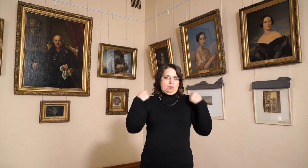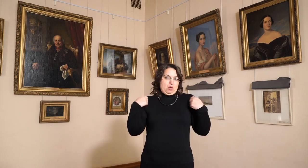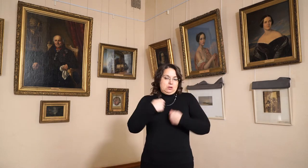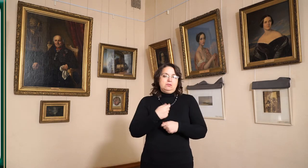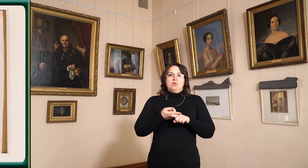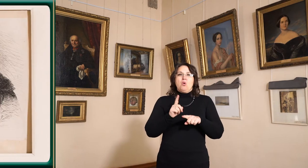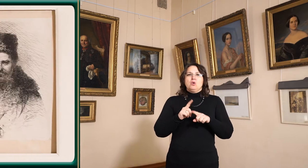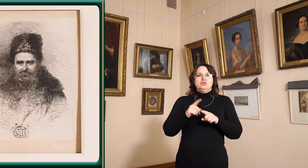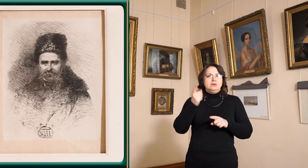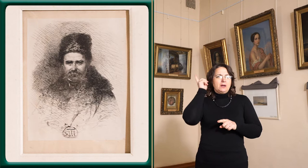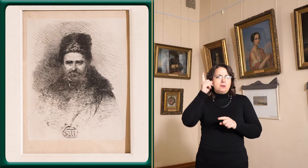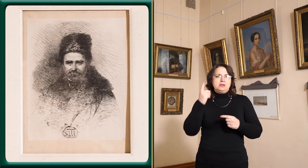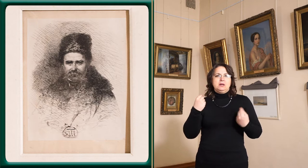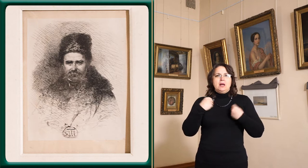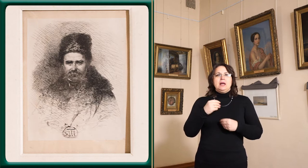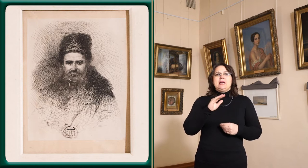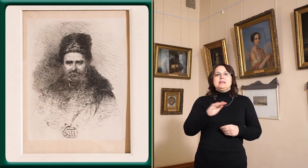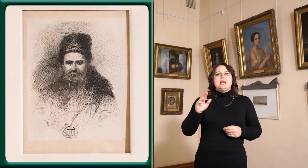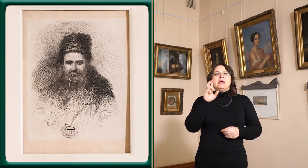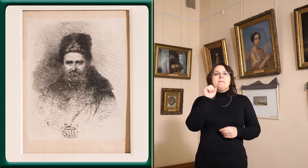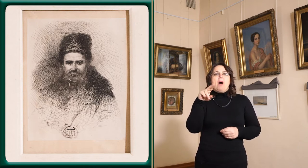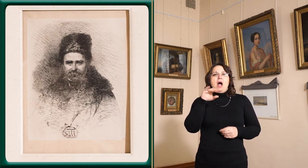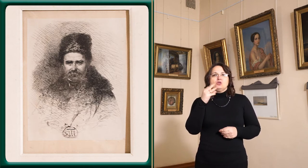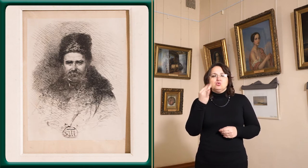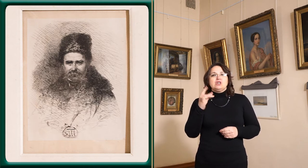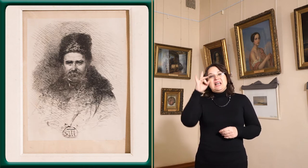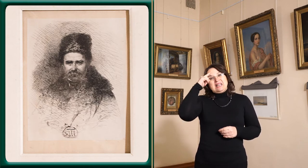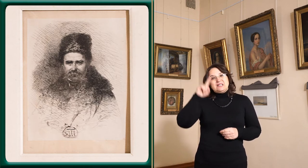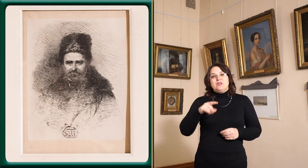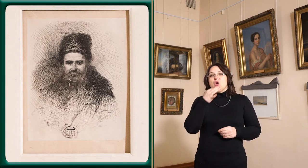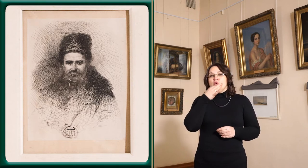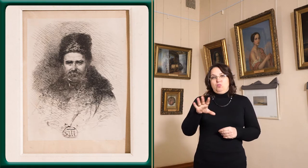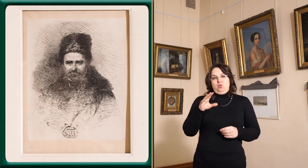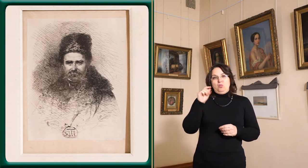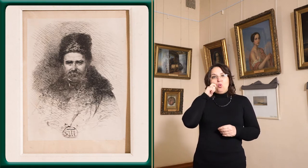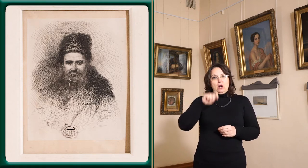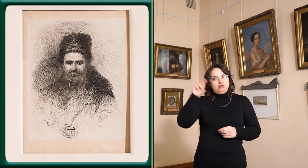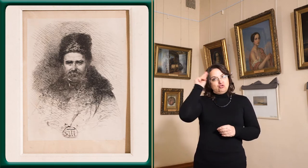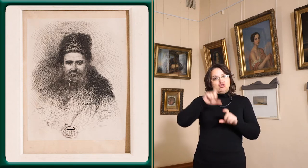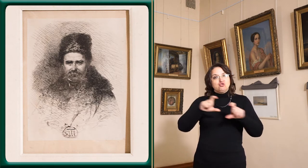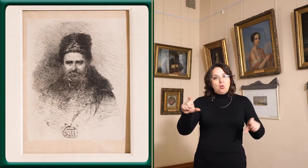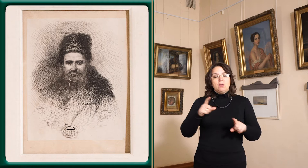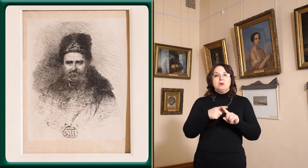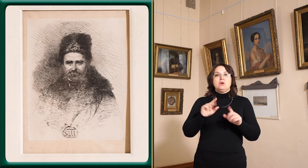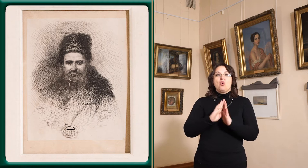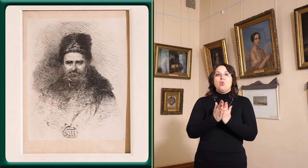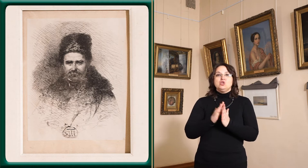совершенно хрестоматийная работа «Дети Байгуши», известная каждому украинскому школьнику, потому что в школьном учебнике